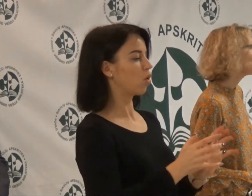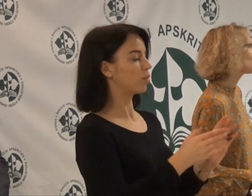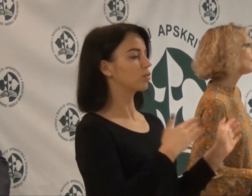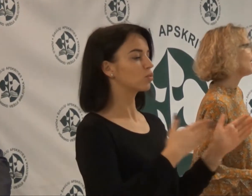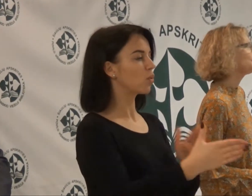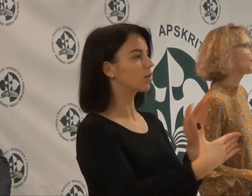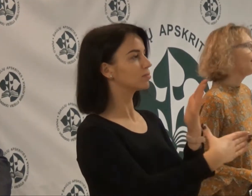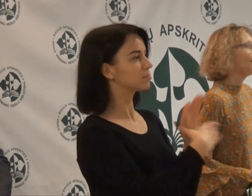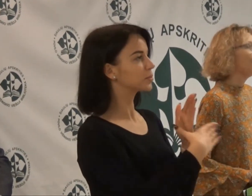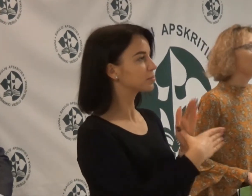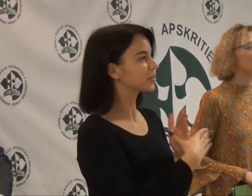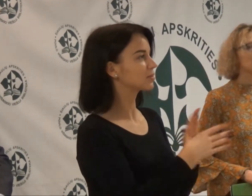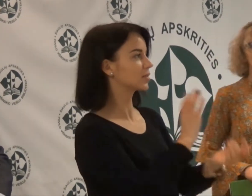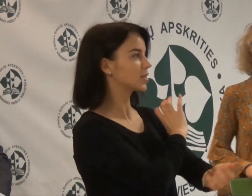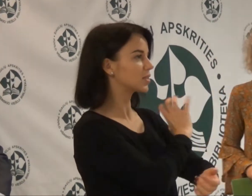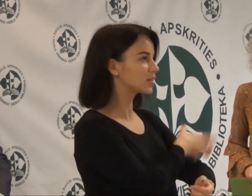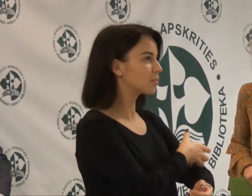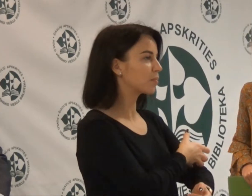padeda, stiprina